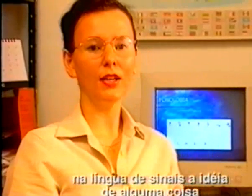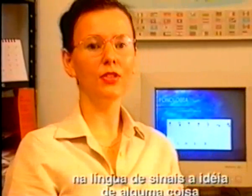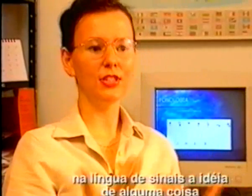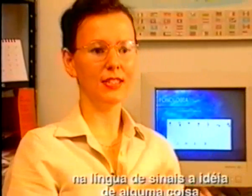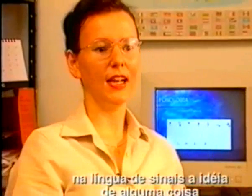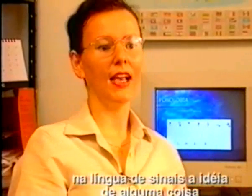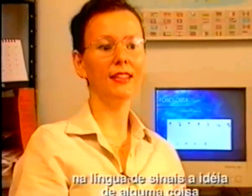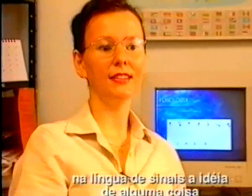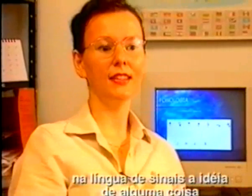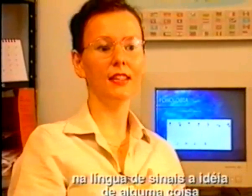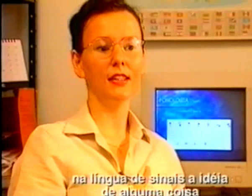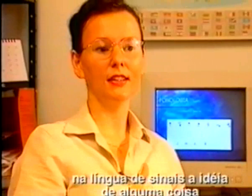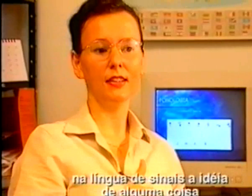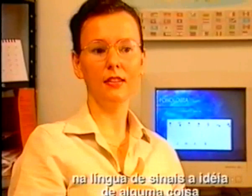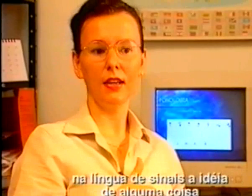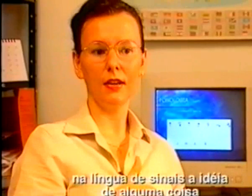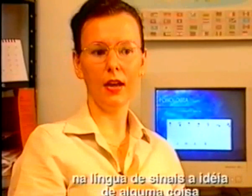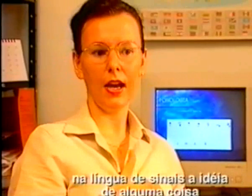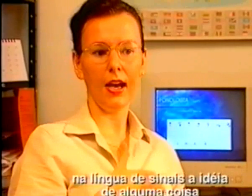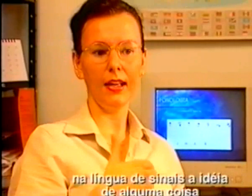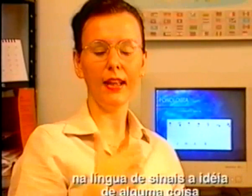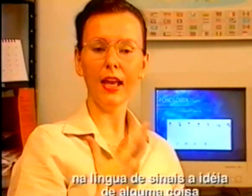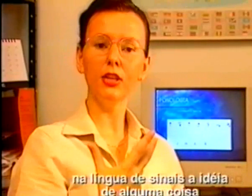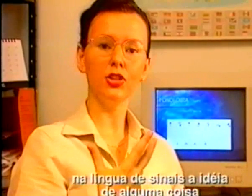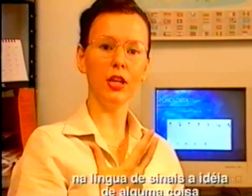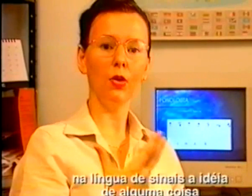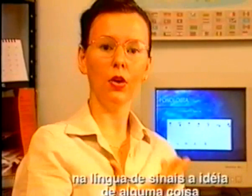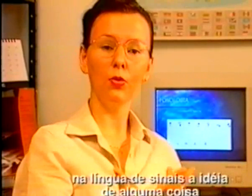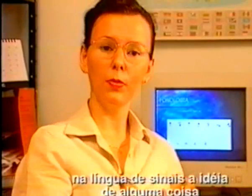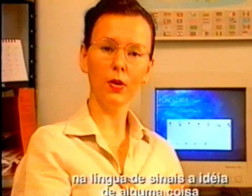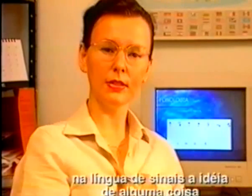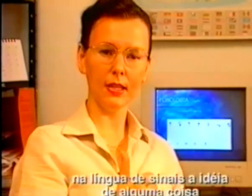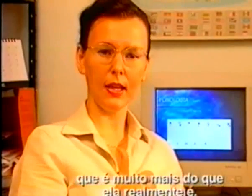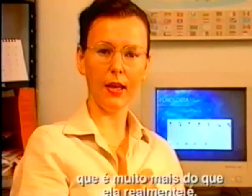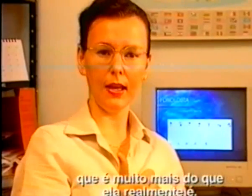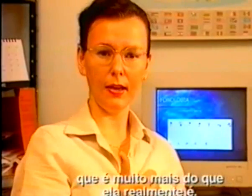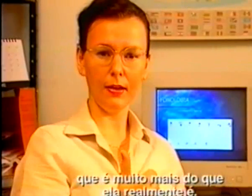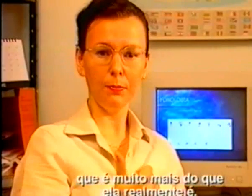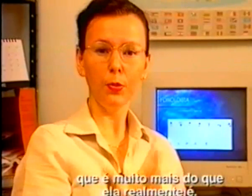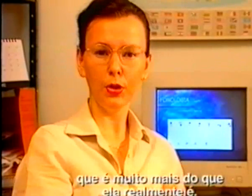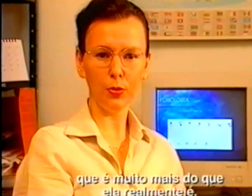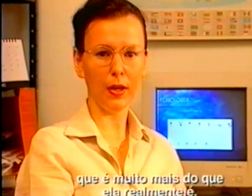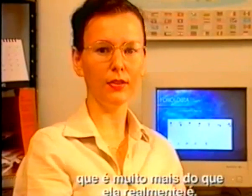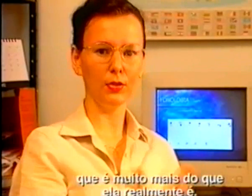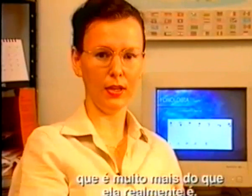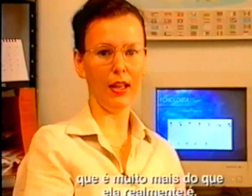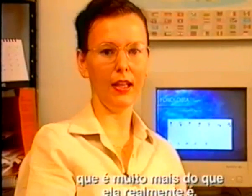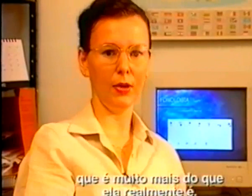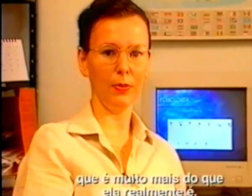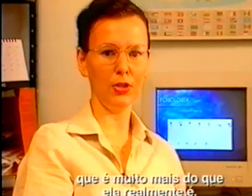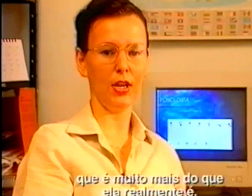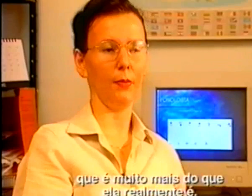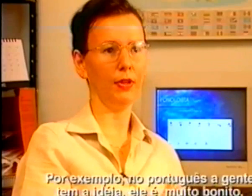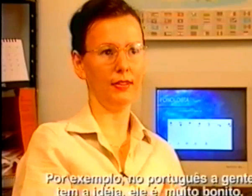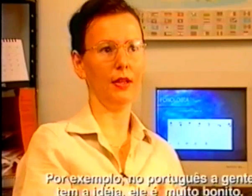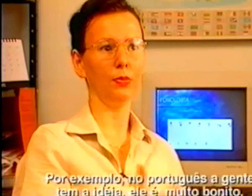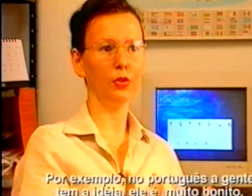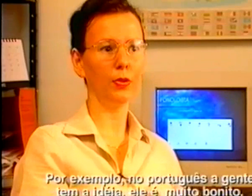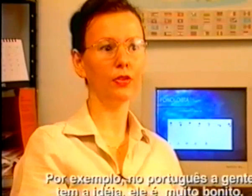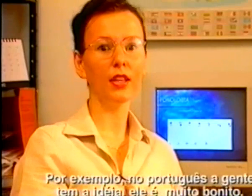na língua de sinais a ideia de alguma coisa que é muito mais do que ela realmente é? Por exemplo, no